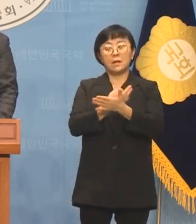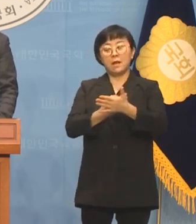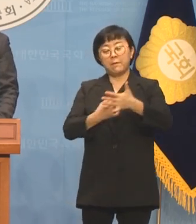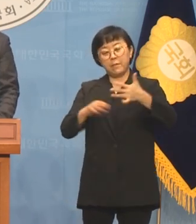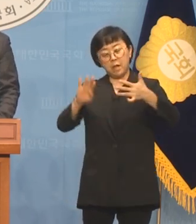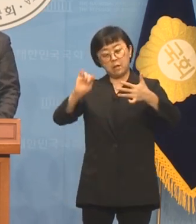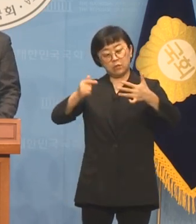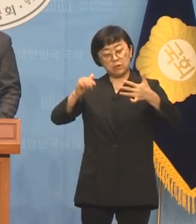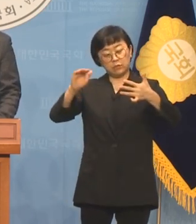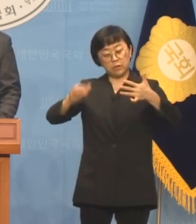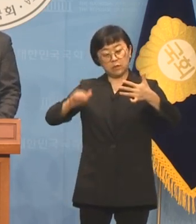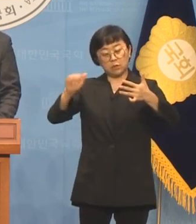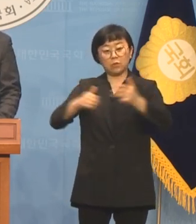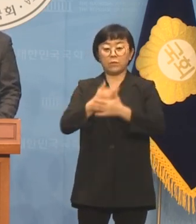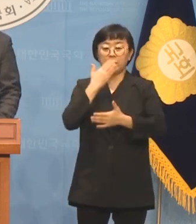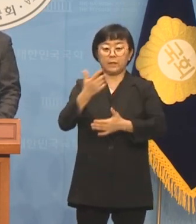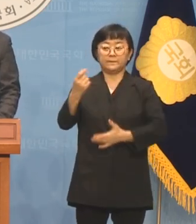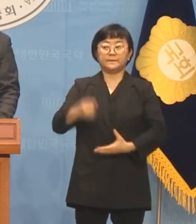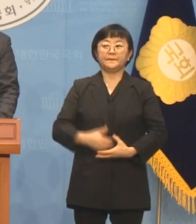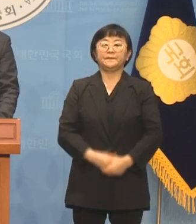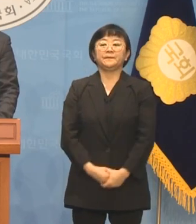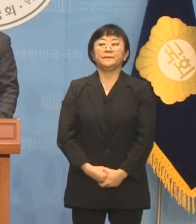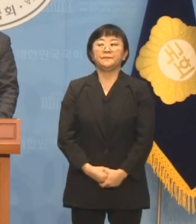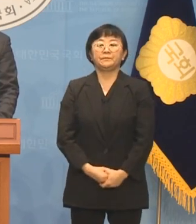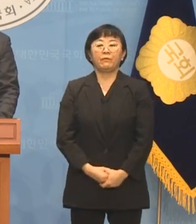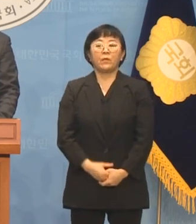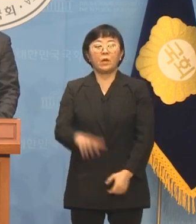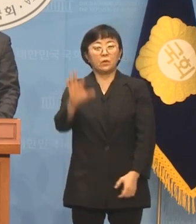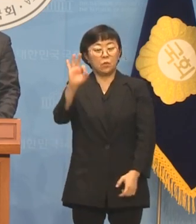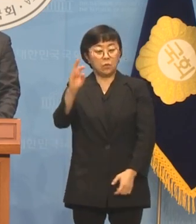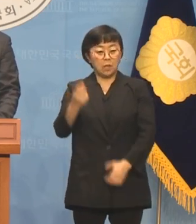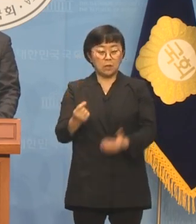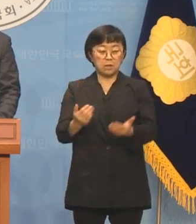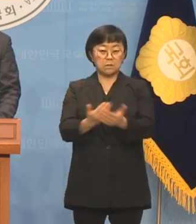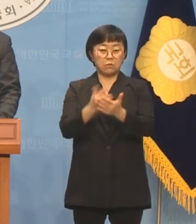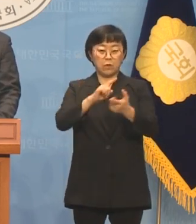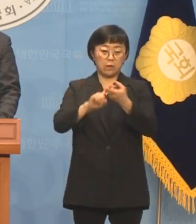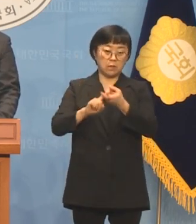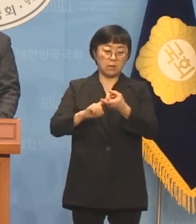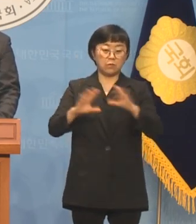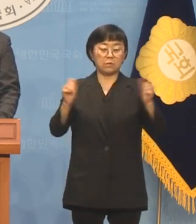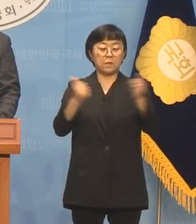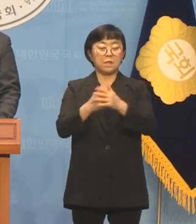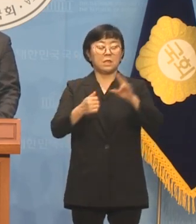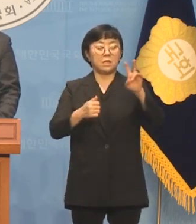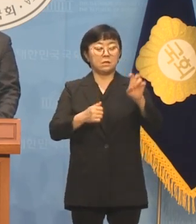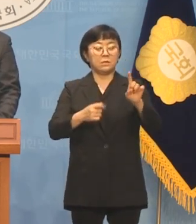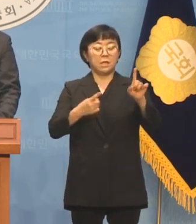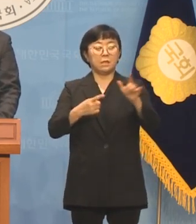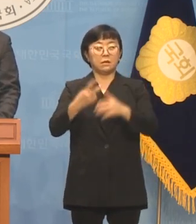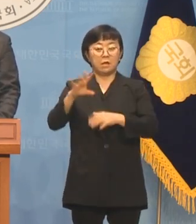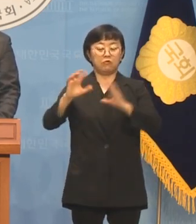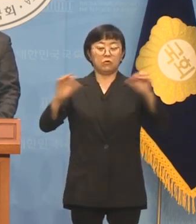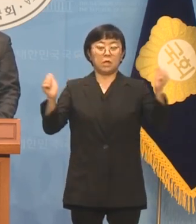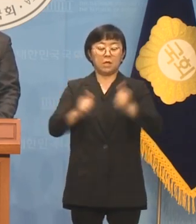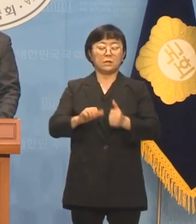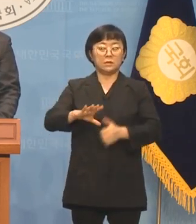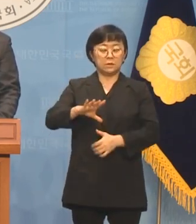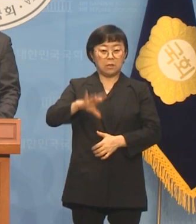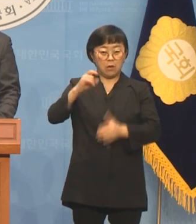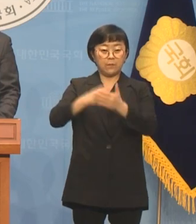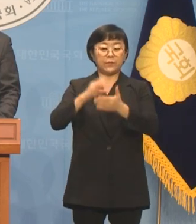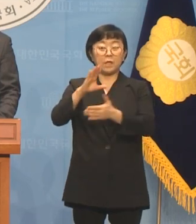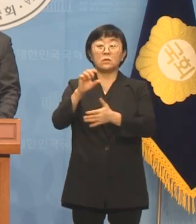이하로는 순수혜 계층이 됩니다. 용해인 세진보연합 의원이 21대 국회 최초로 탄소세